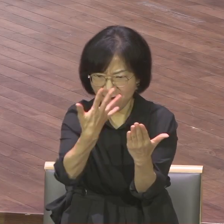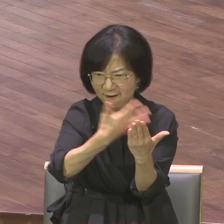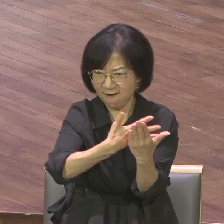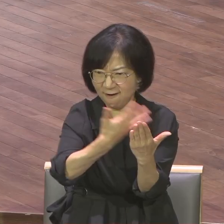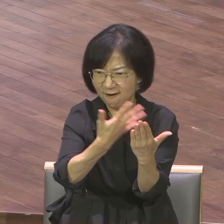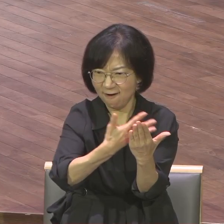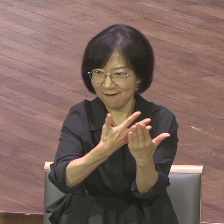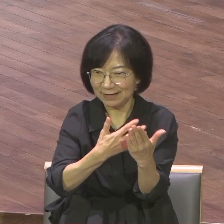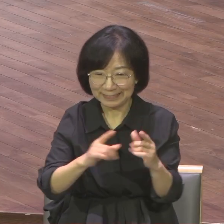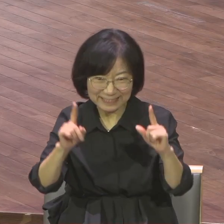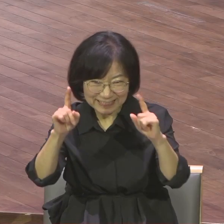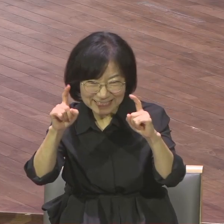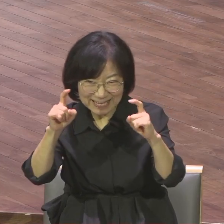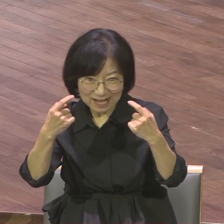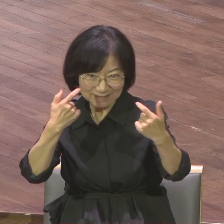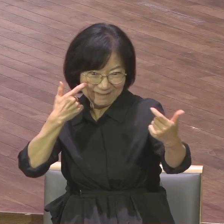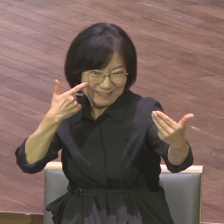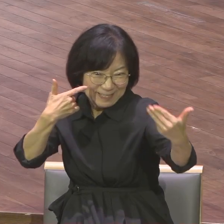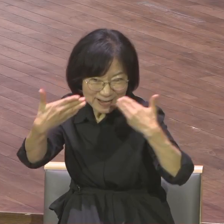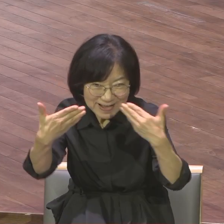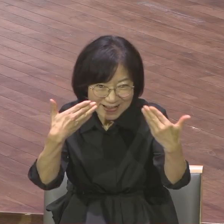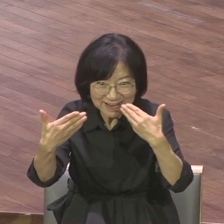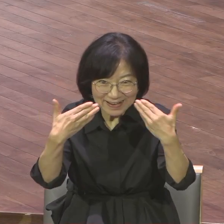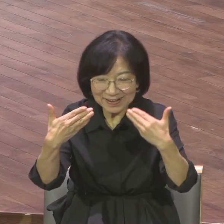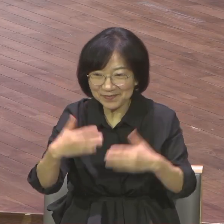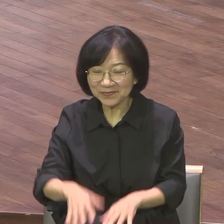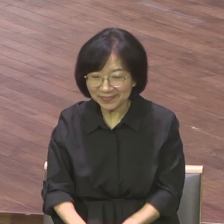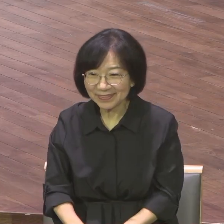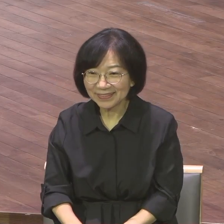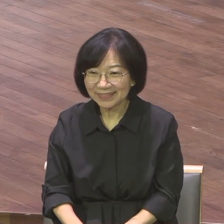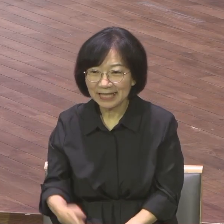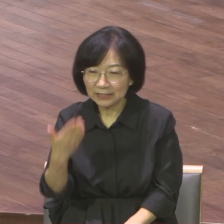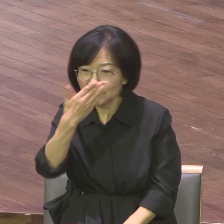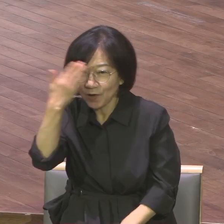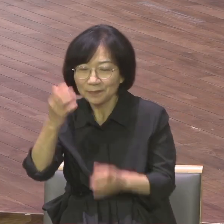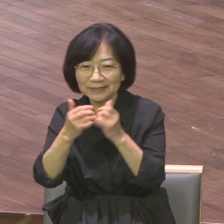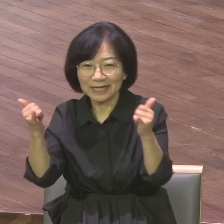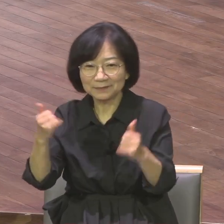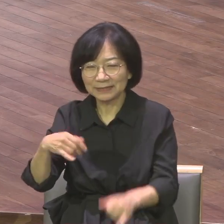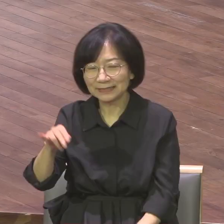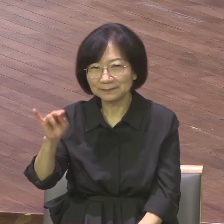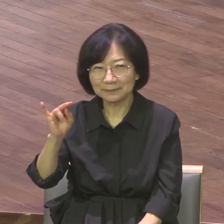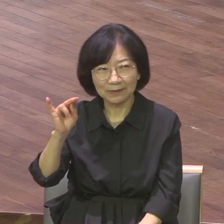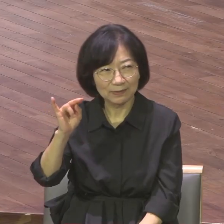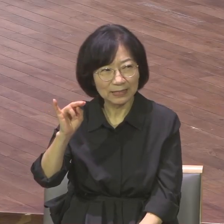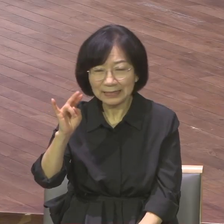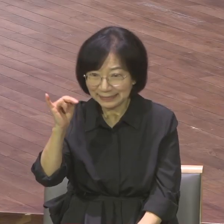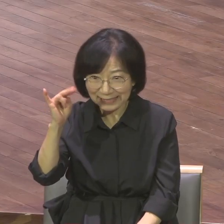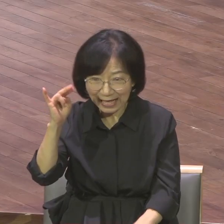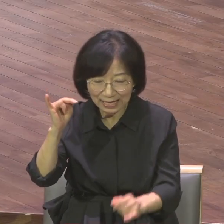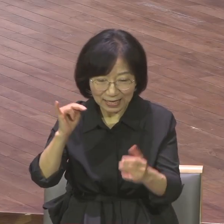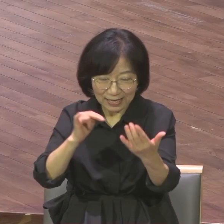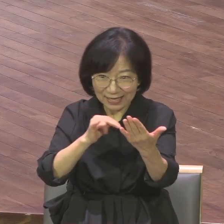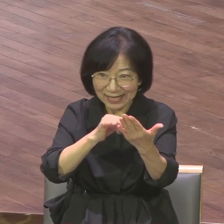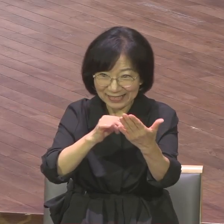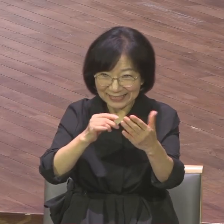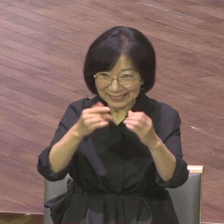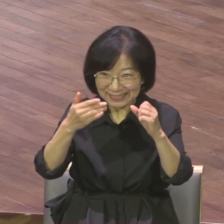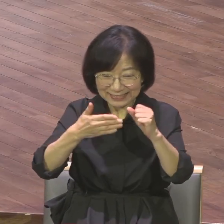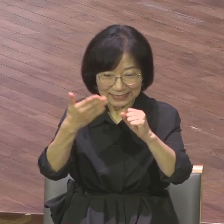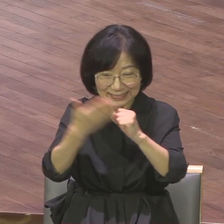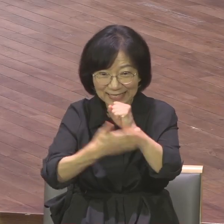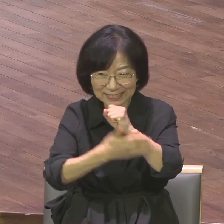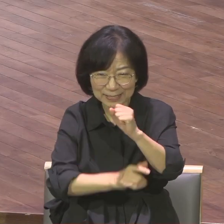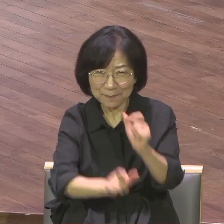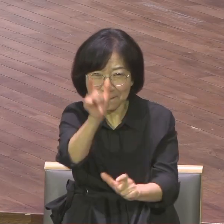해상도예요. 자, 요즘 젊은 세대는 인스타 사진이나 막 영상을 많이 그렇게